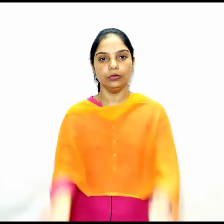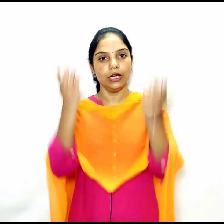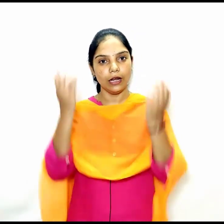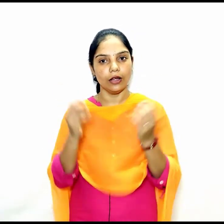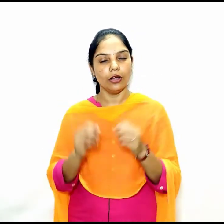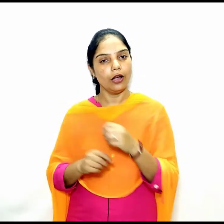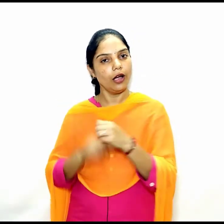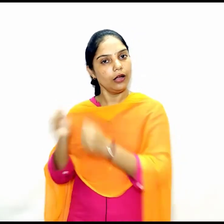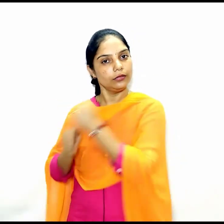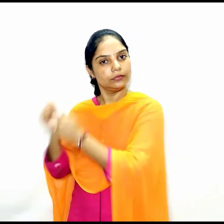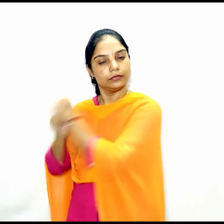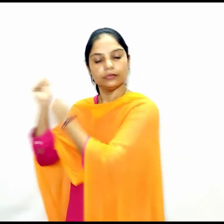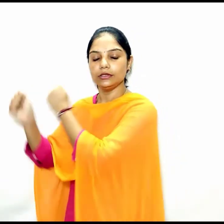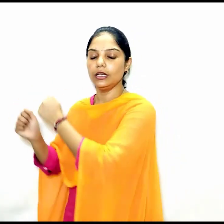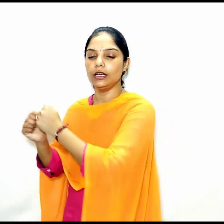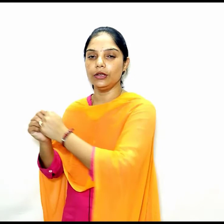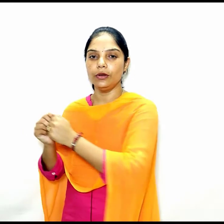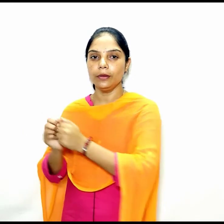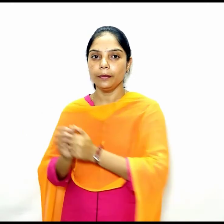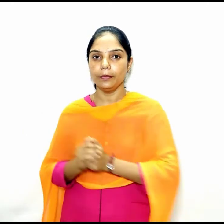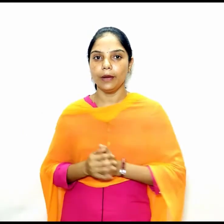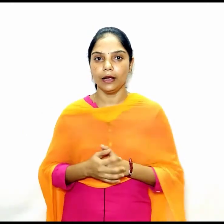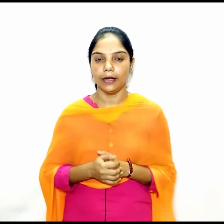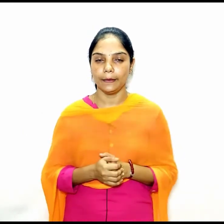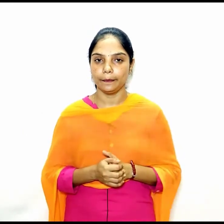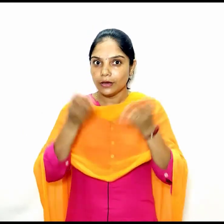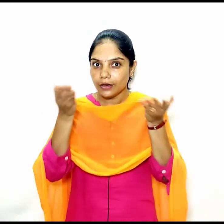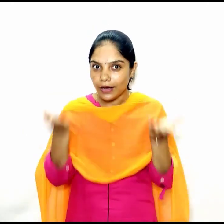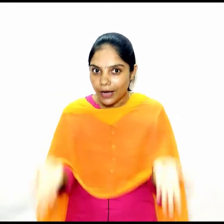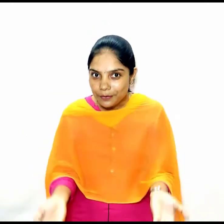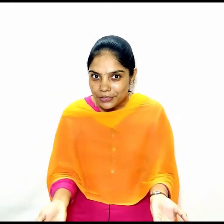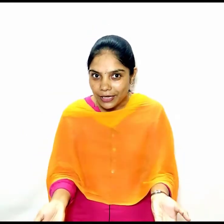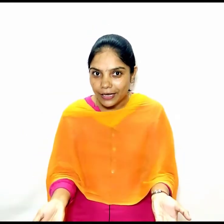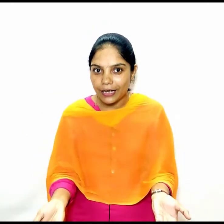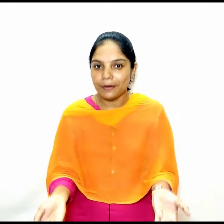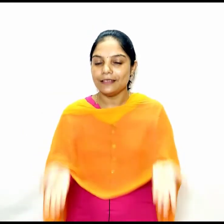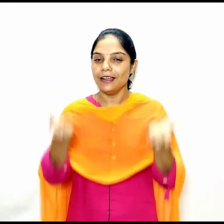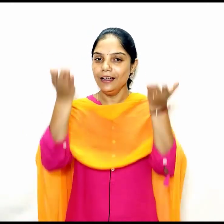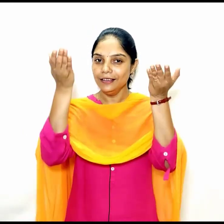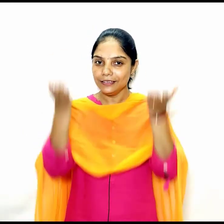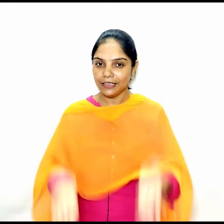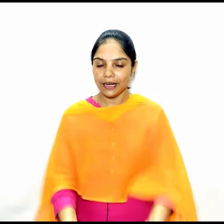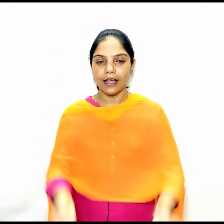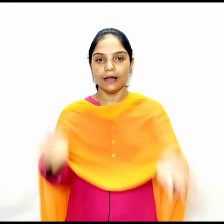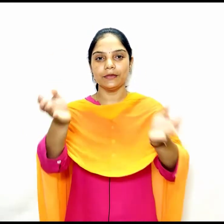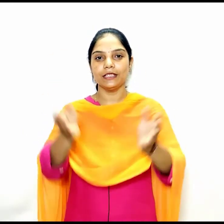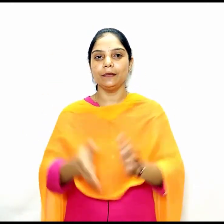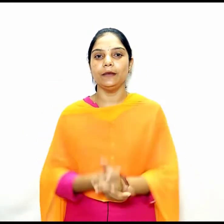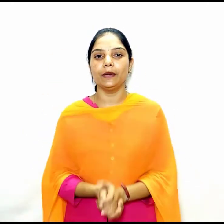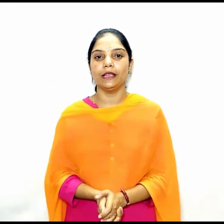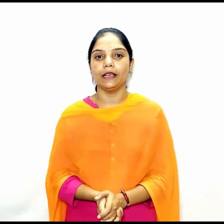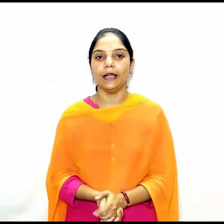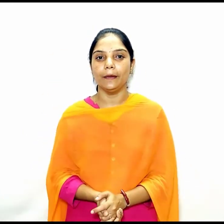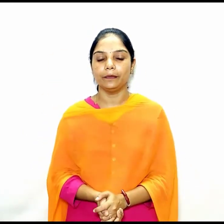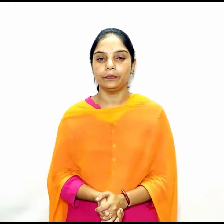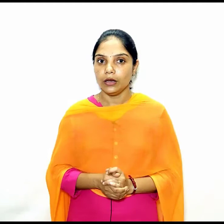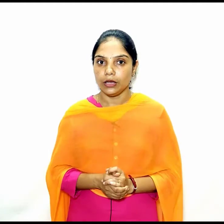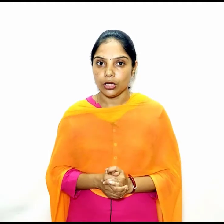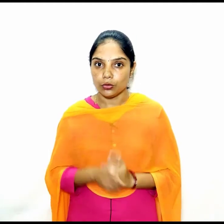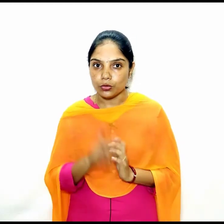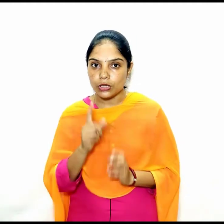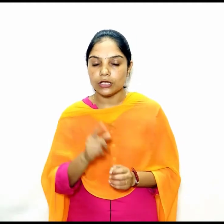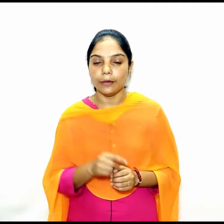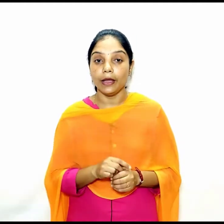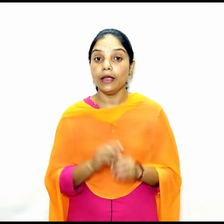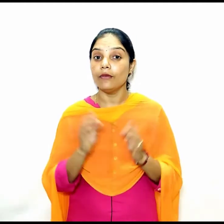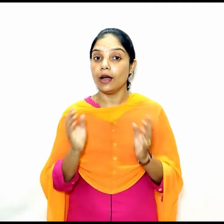12वीं बार उछाला और घर की ओर भाग गए। अब शेर का बच्चा तड़ाम से जमीन पर गिर गया।